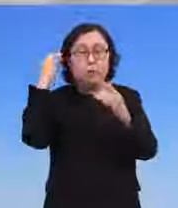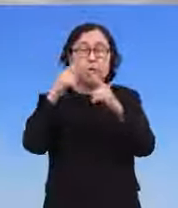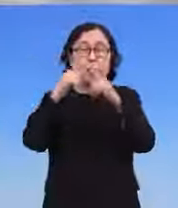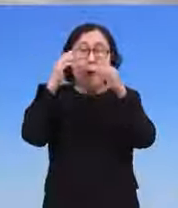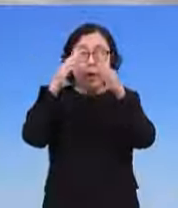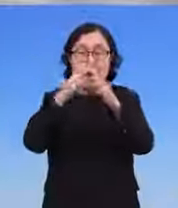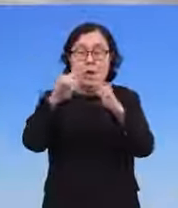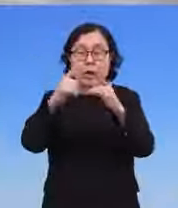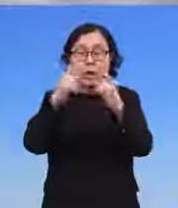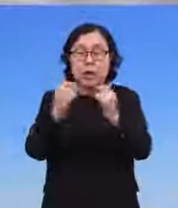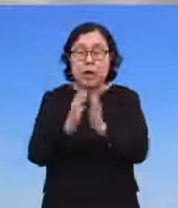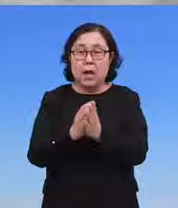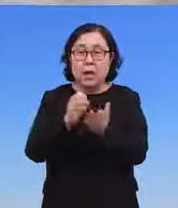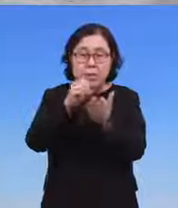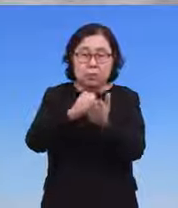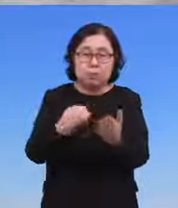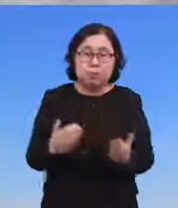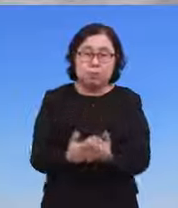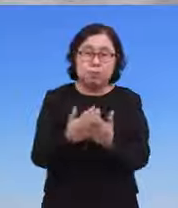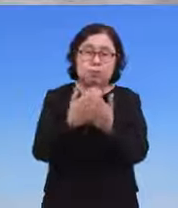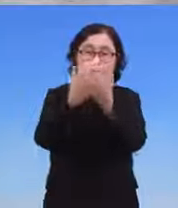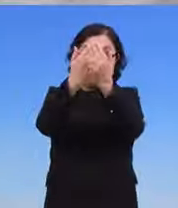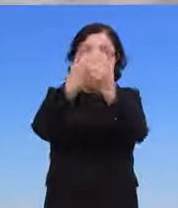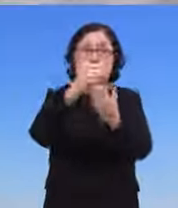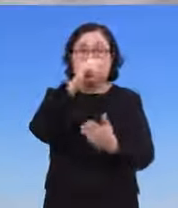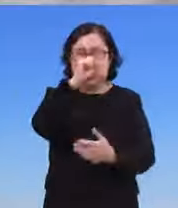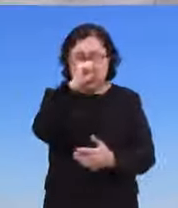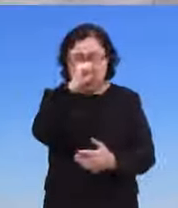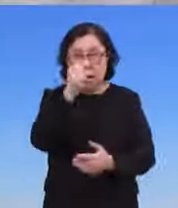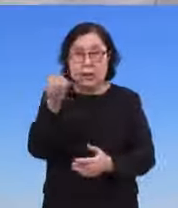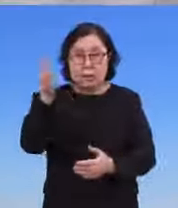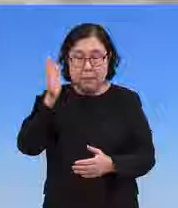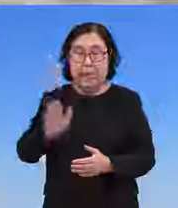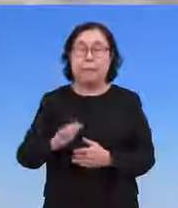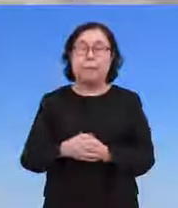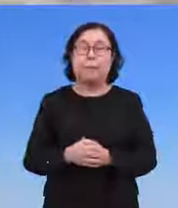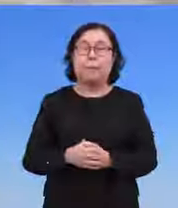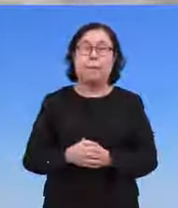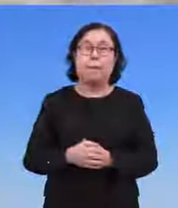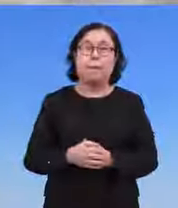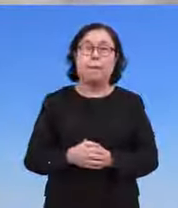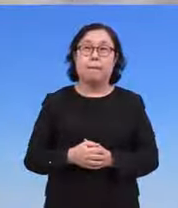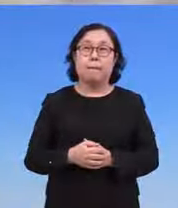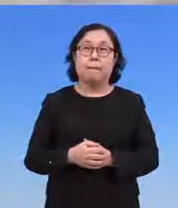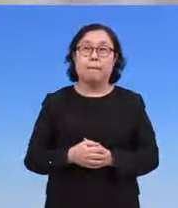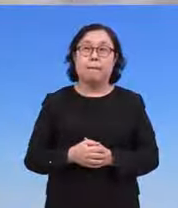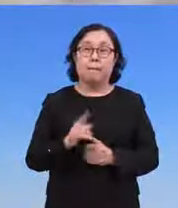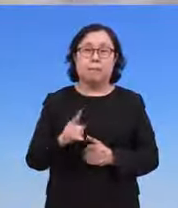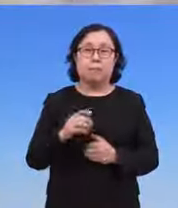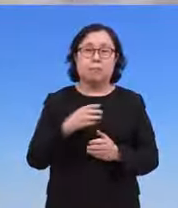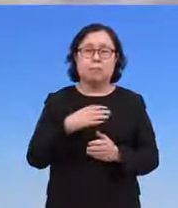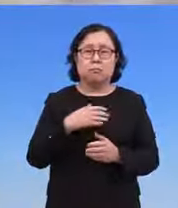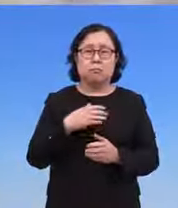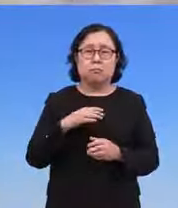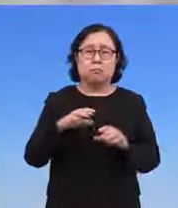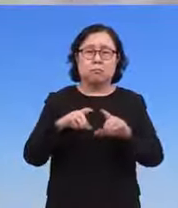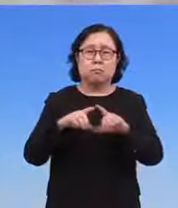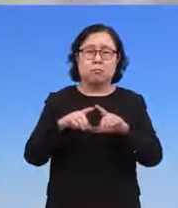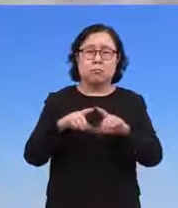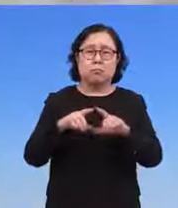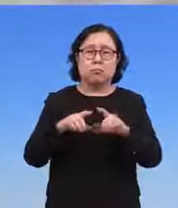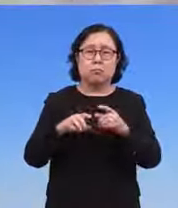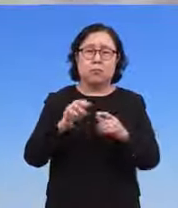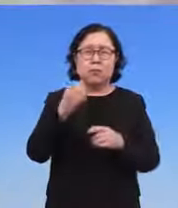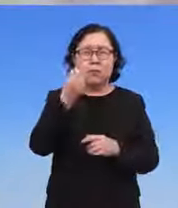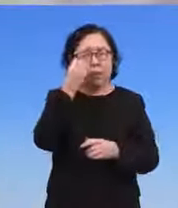모든 한국의 교회들이 다 이렇게 등록이 많아지고 부흥을 한다면 저도 기뻐 춤을 추겠는데요, 아무리 봐도 이거는 비정상인